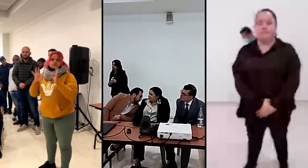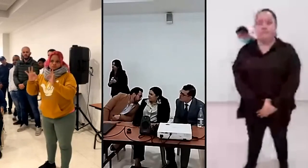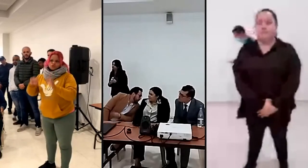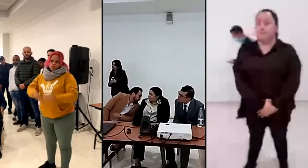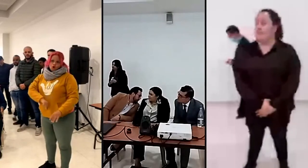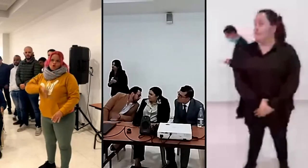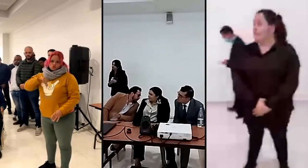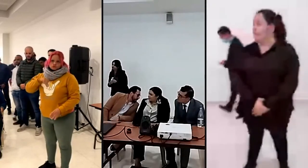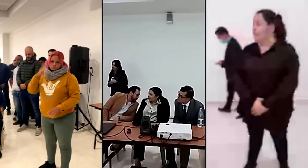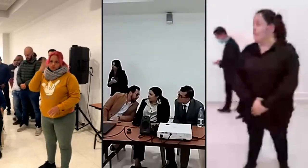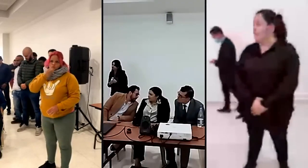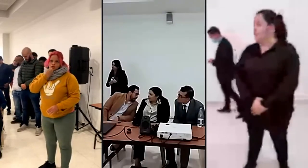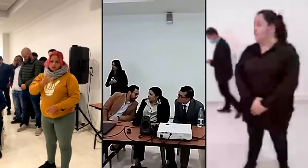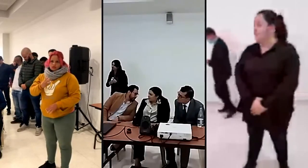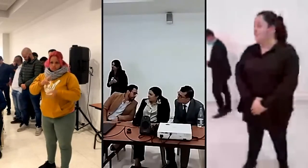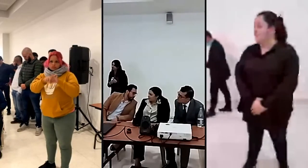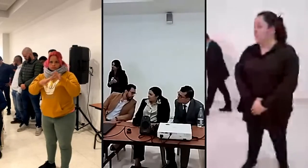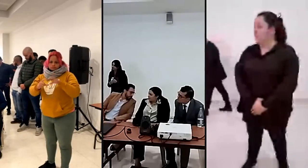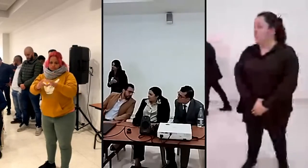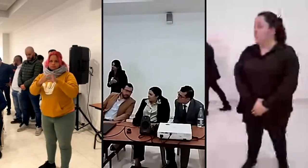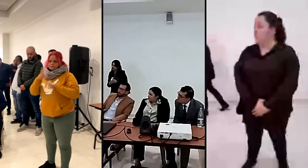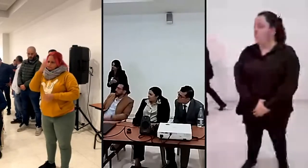muchísimas gracias